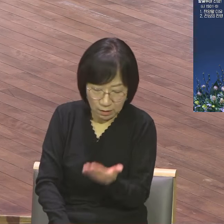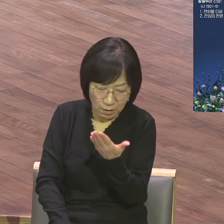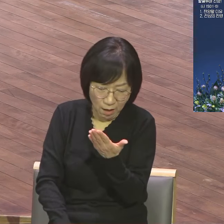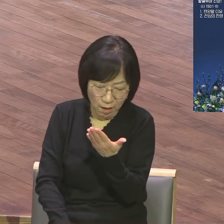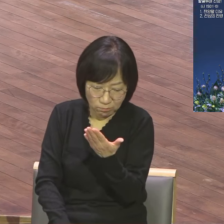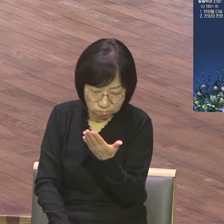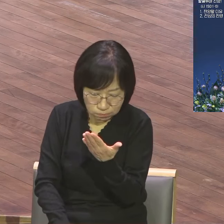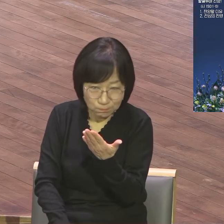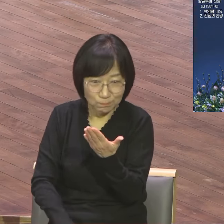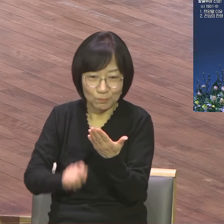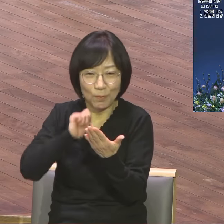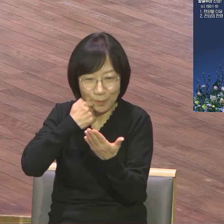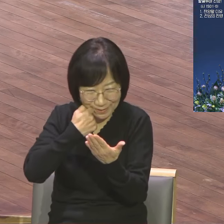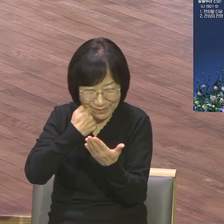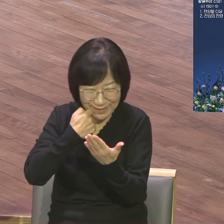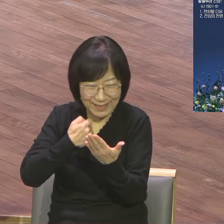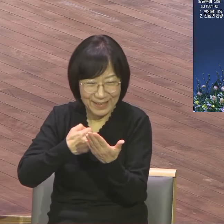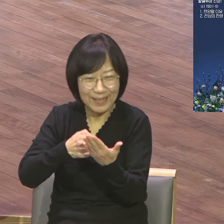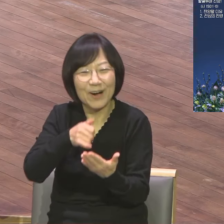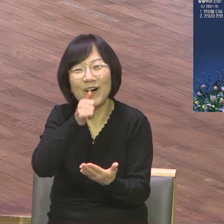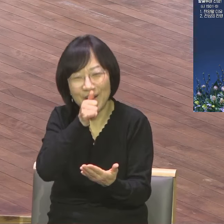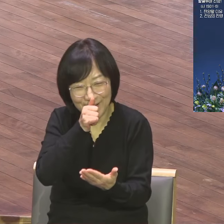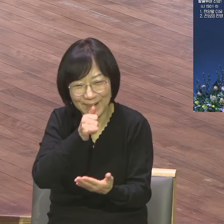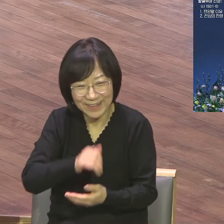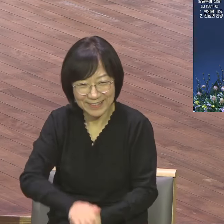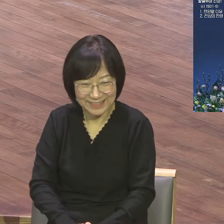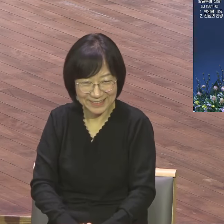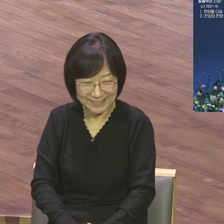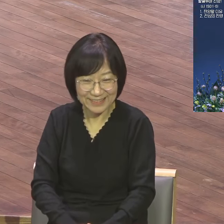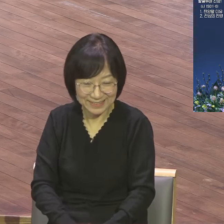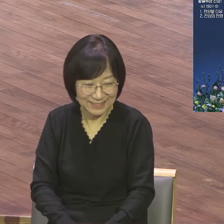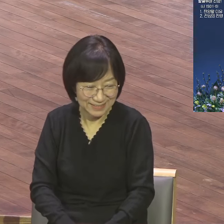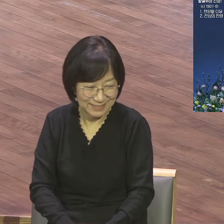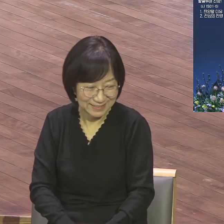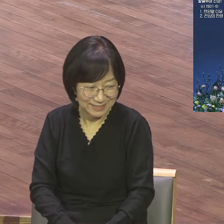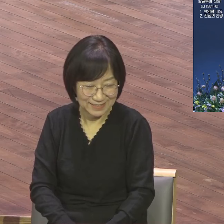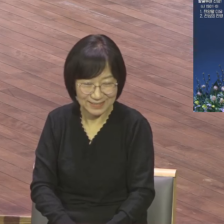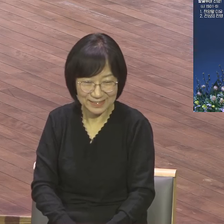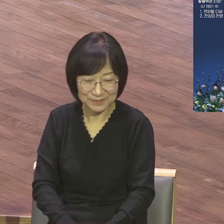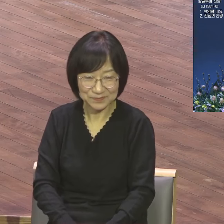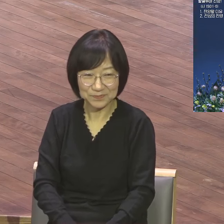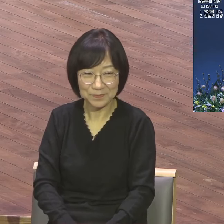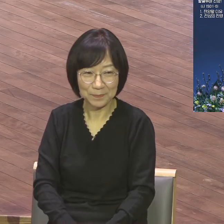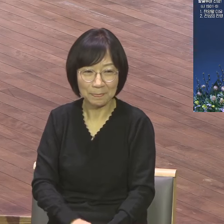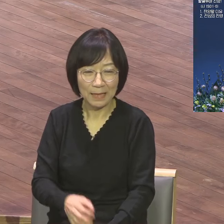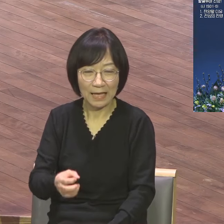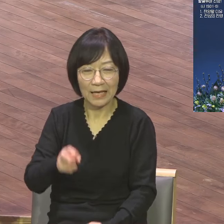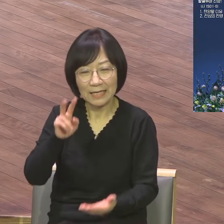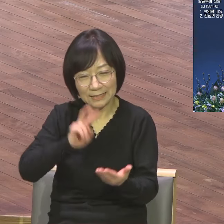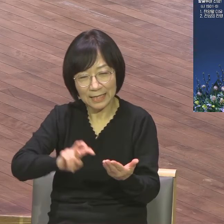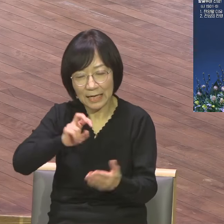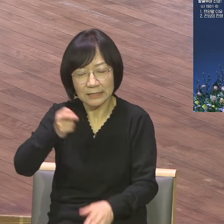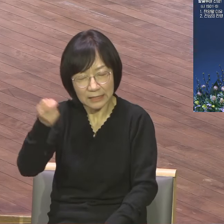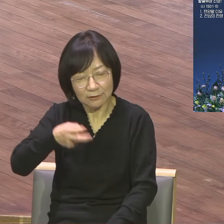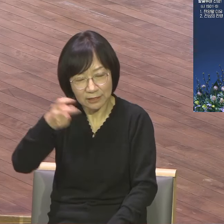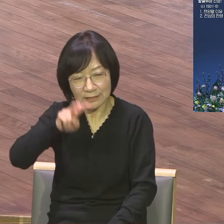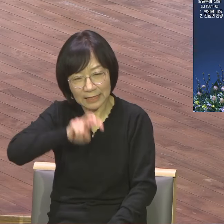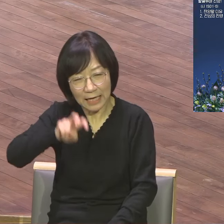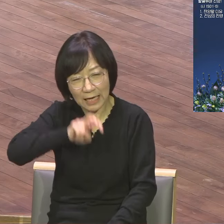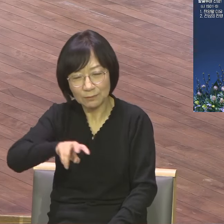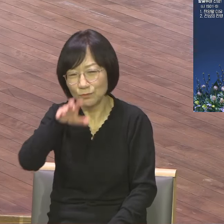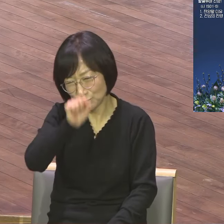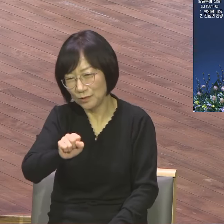들어놓고 1장부터 마지막 장까지 쫙 들어보기도 하고 찬양을 들어보면서 자꾸 찬양 속에 들어가면 좋을